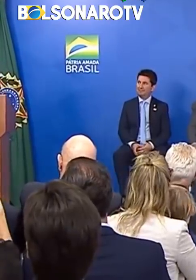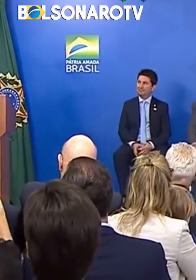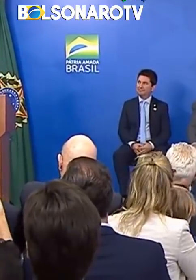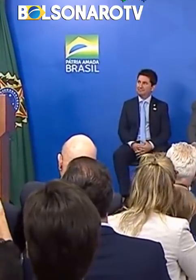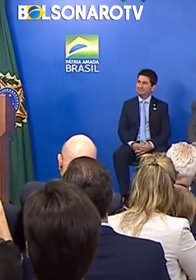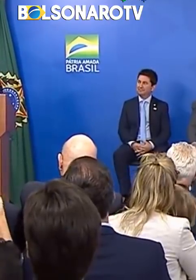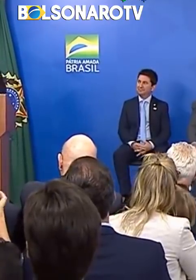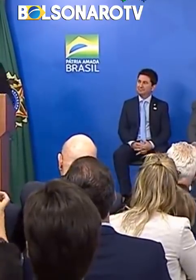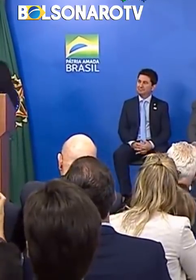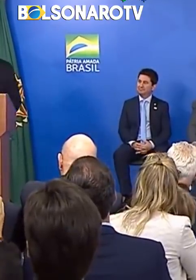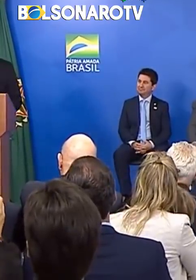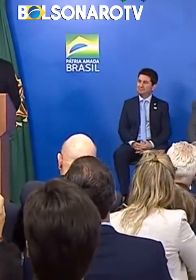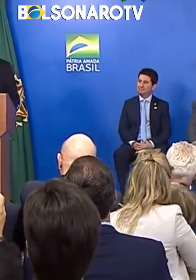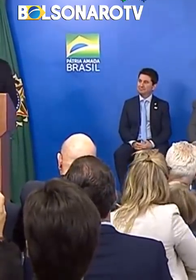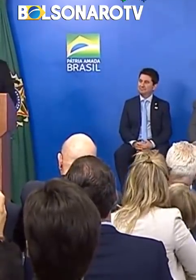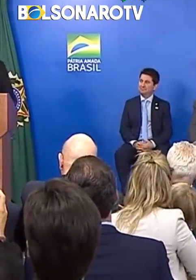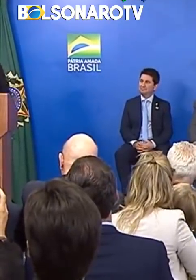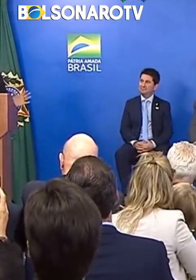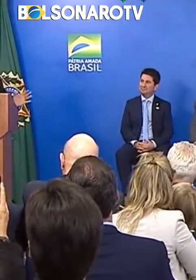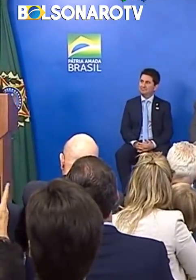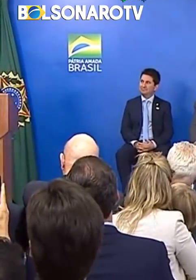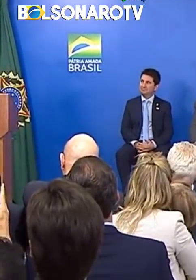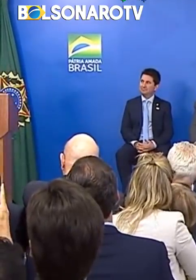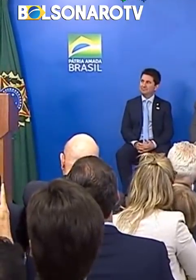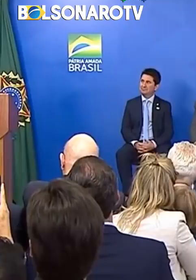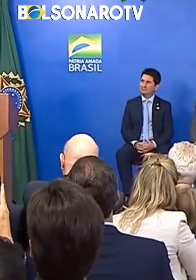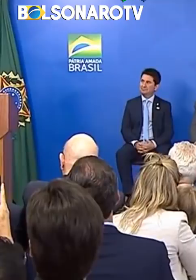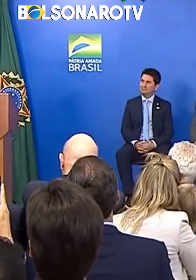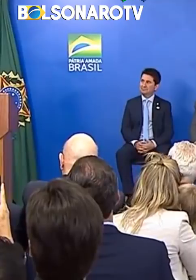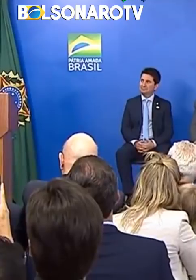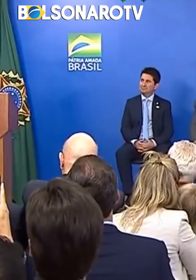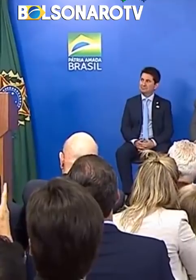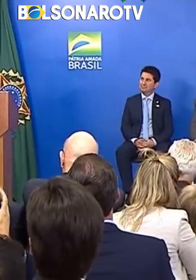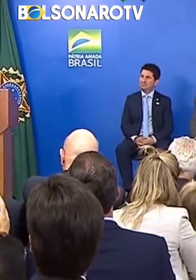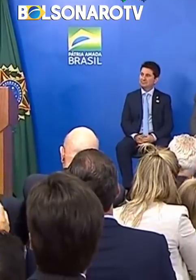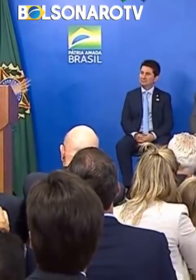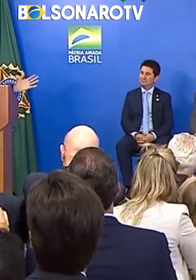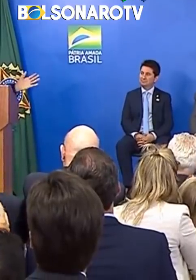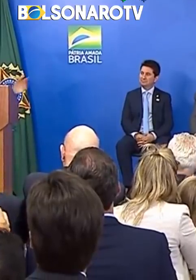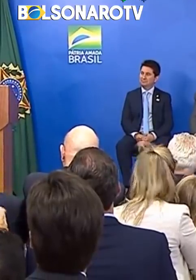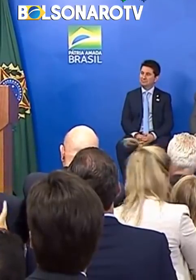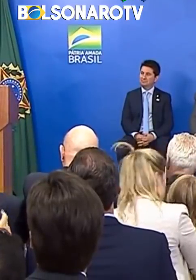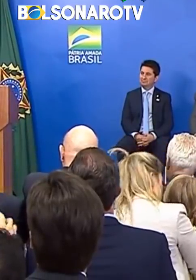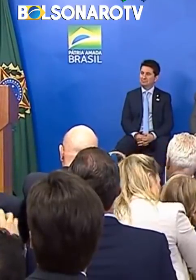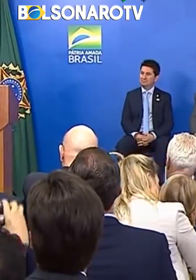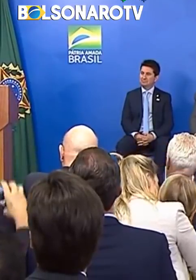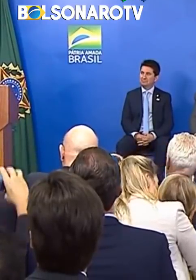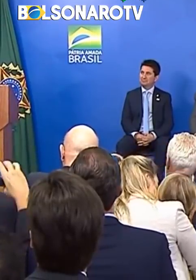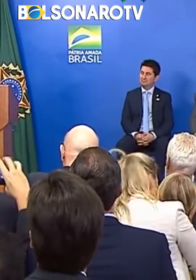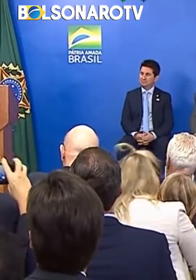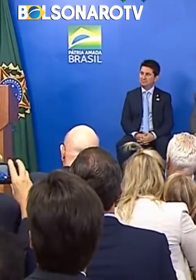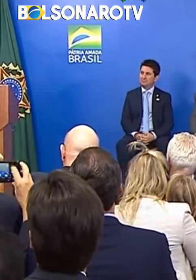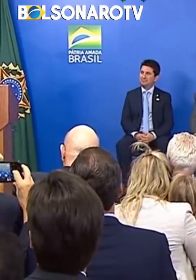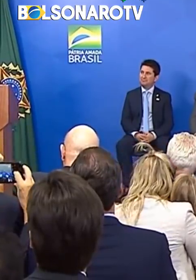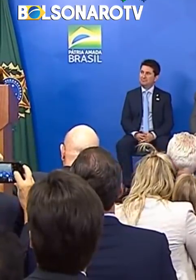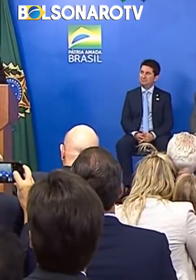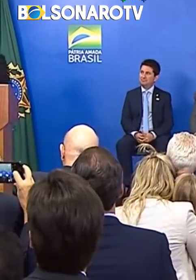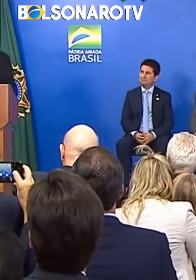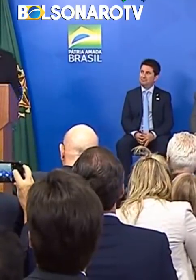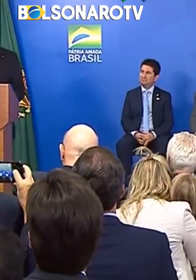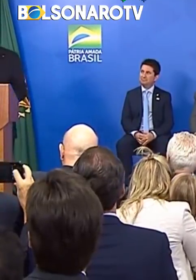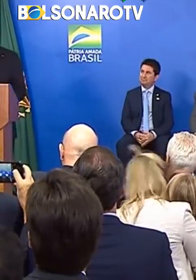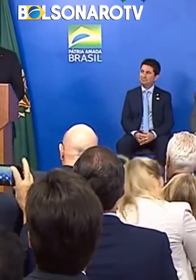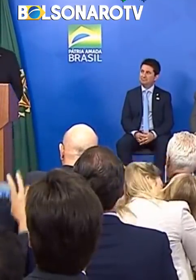por parte daqueles que governam o país. Primeiro agradeço a nossa equipe, a equipe econômica, os parlamentares, deputados e